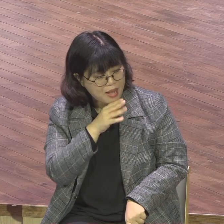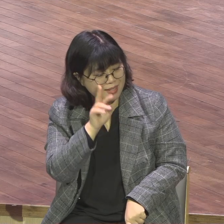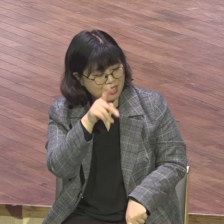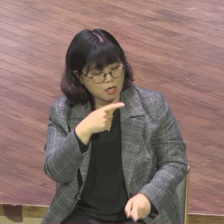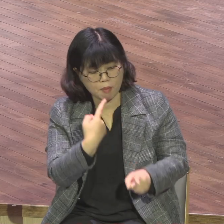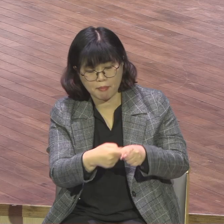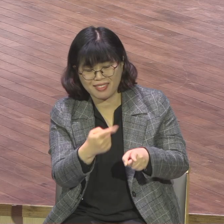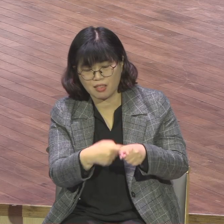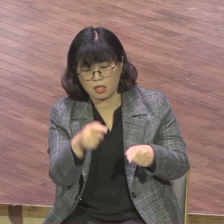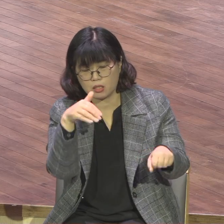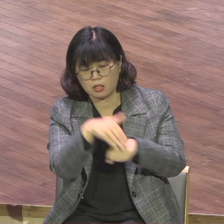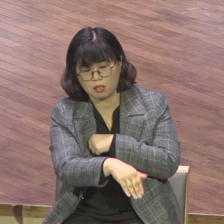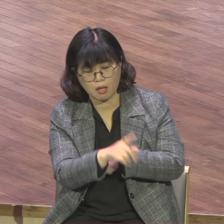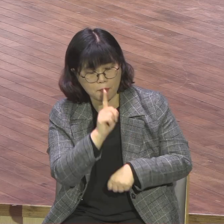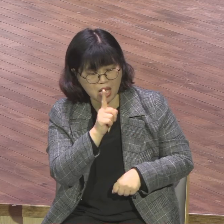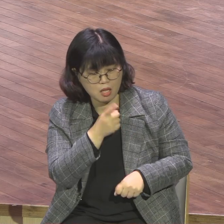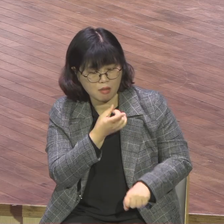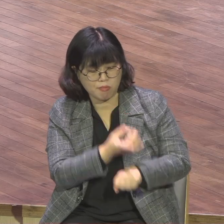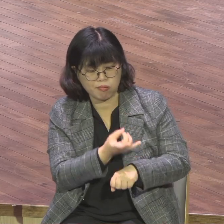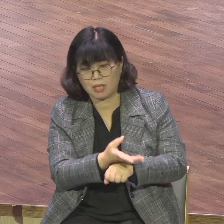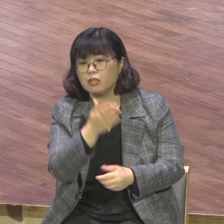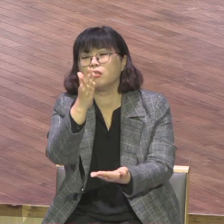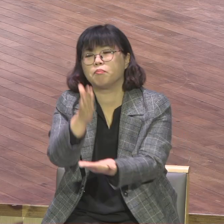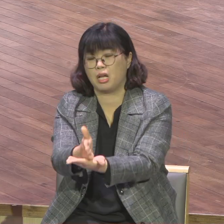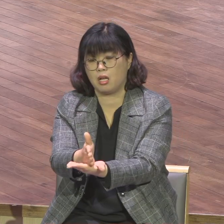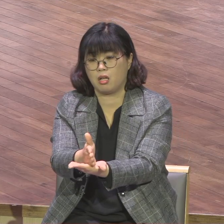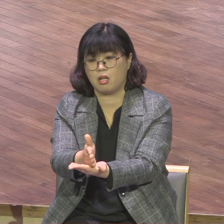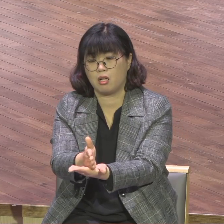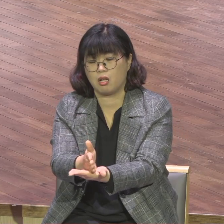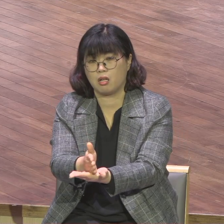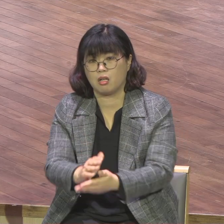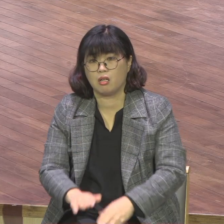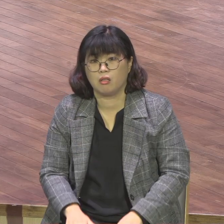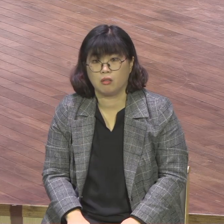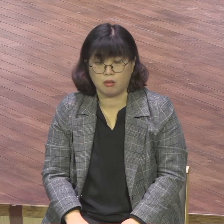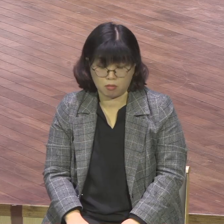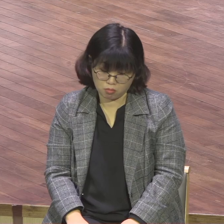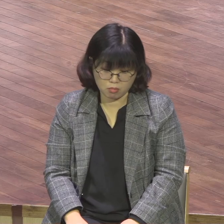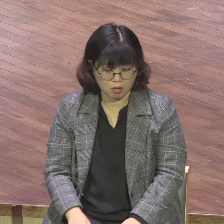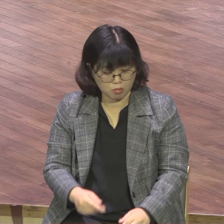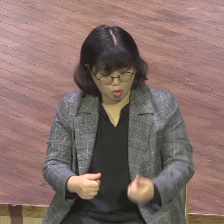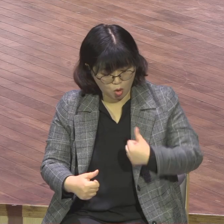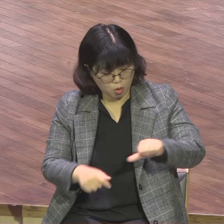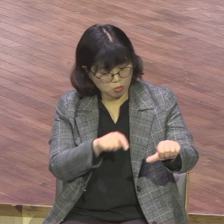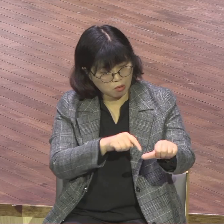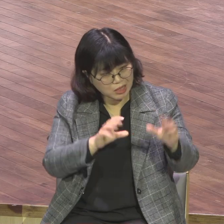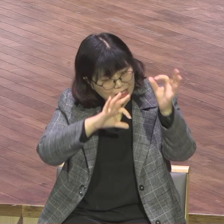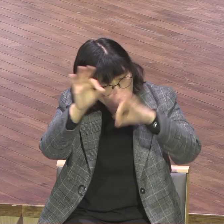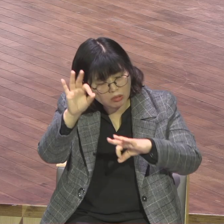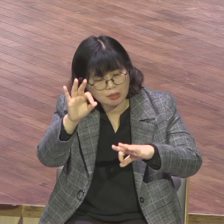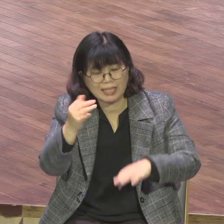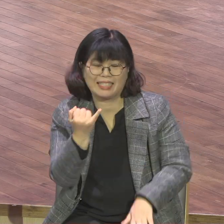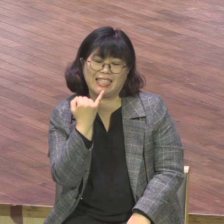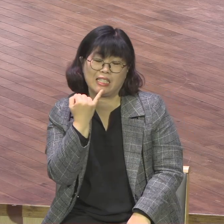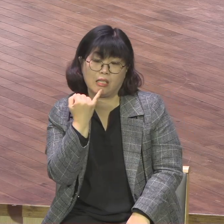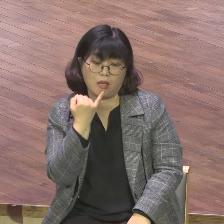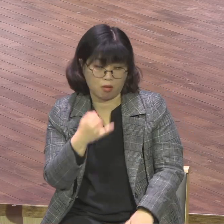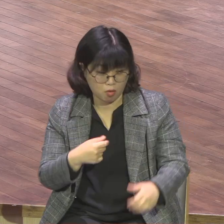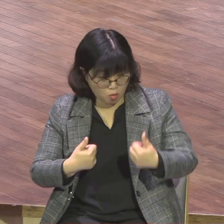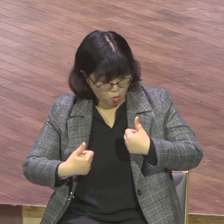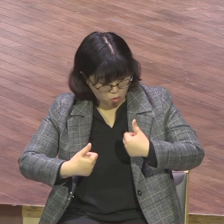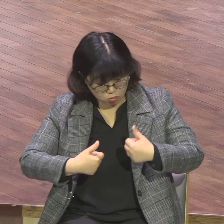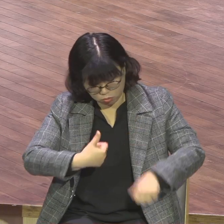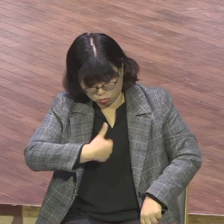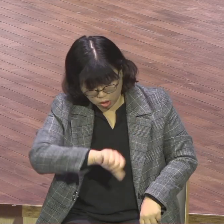자신이 부족하다 느낄 수 있습니다. 자녀들이요 실수할 수도 있습니다. 심지어 일탈할 수도 있습니다. 잘못할 수 있습니다.